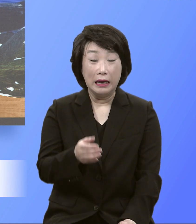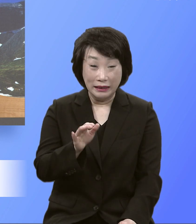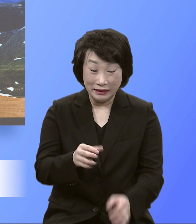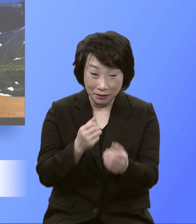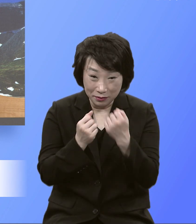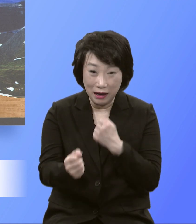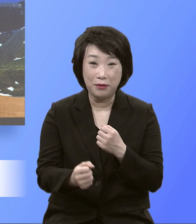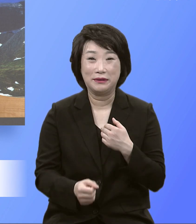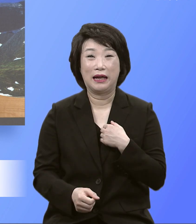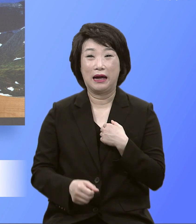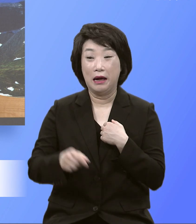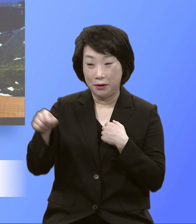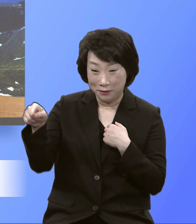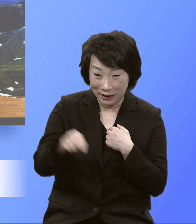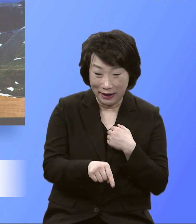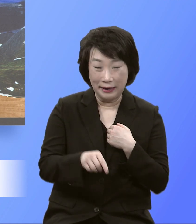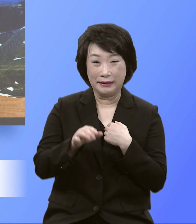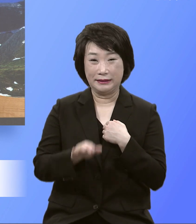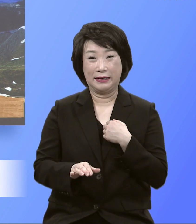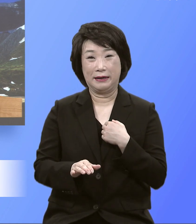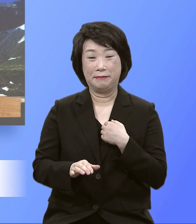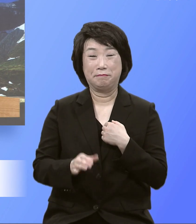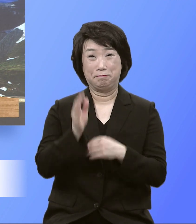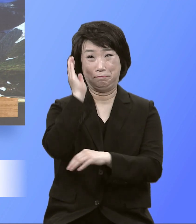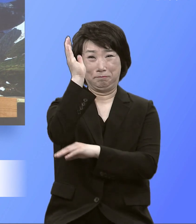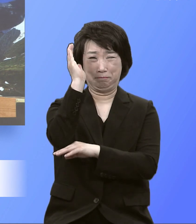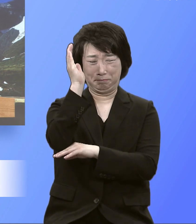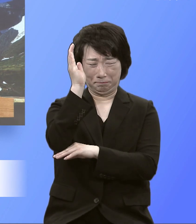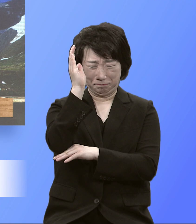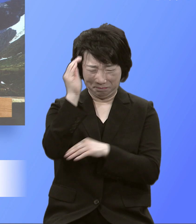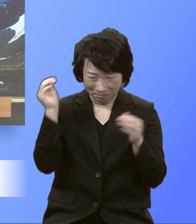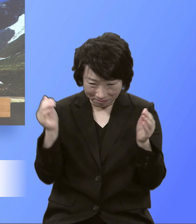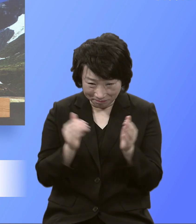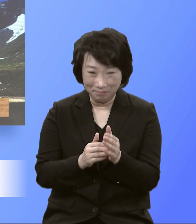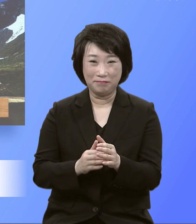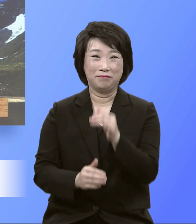그런데도 나와서 기어이 해내는 거 보세요.